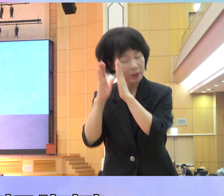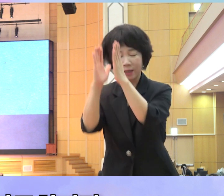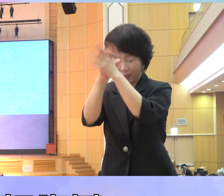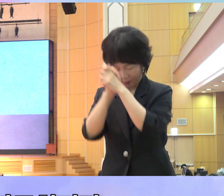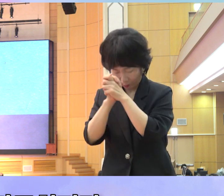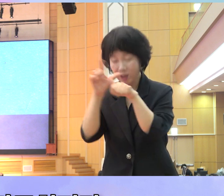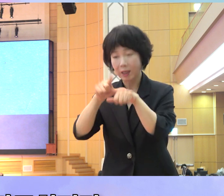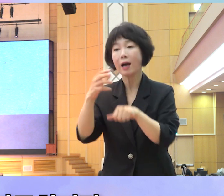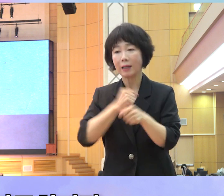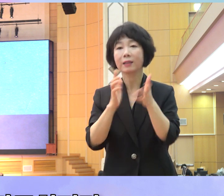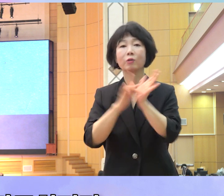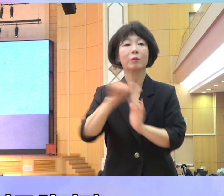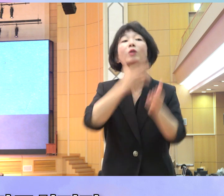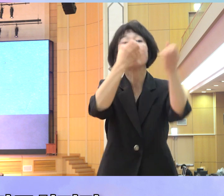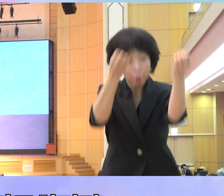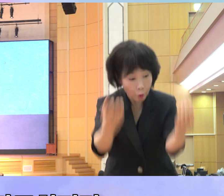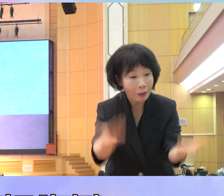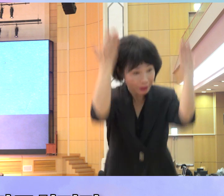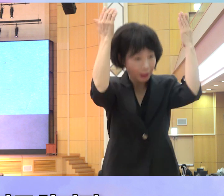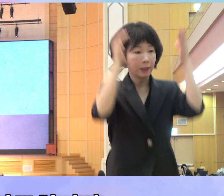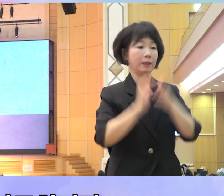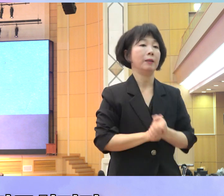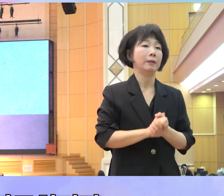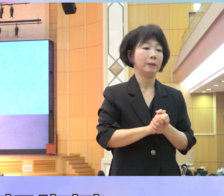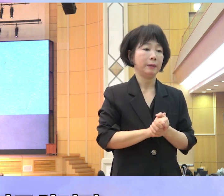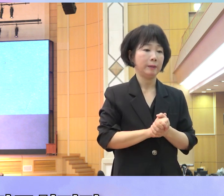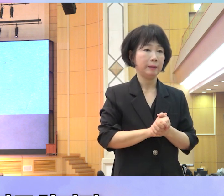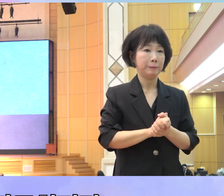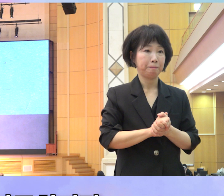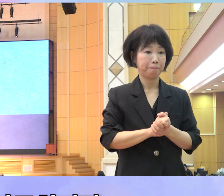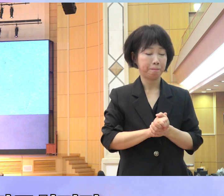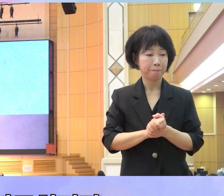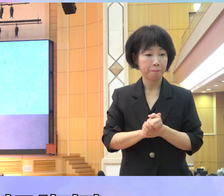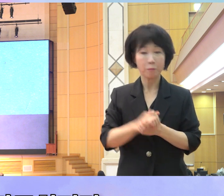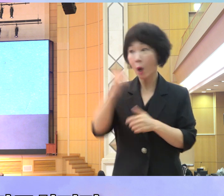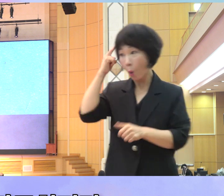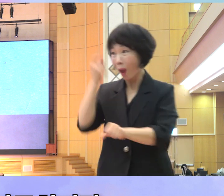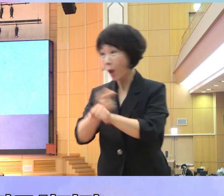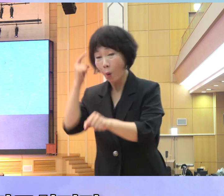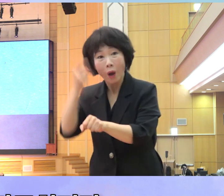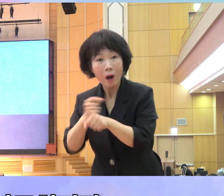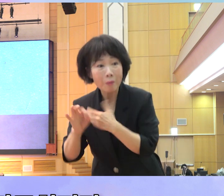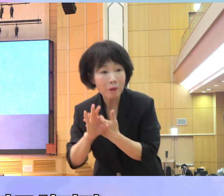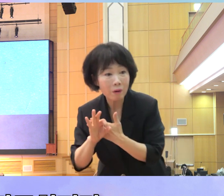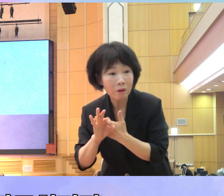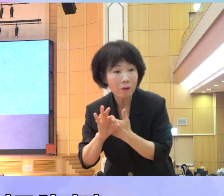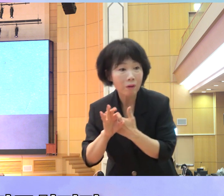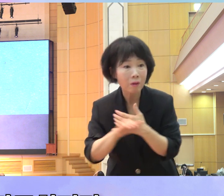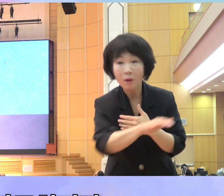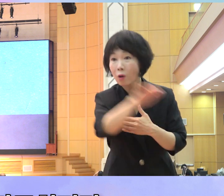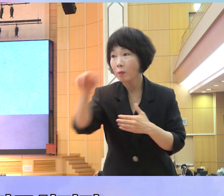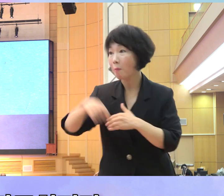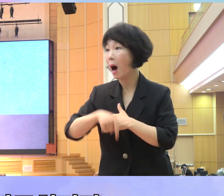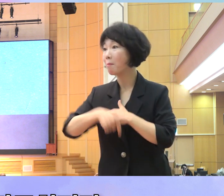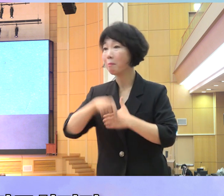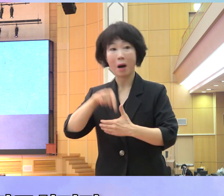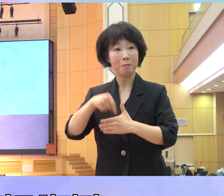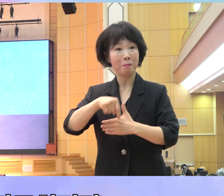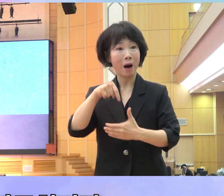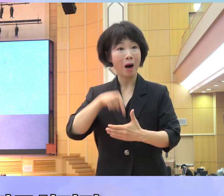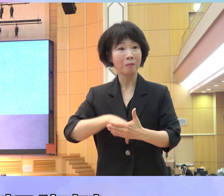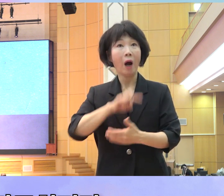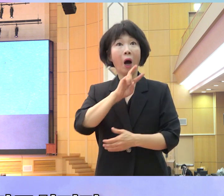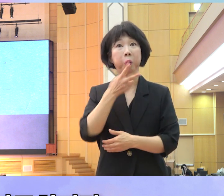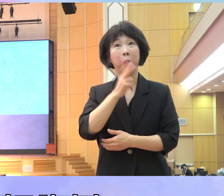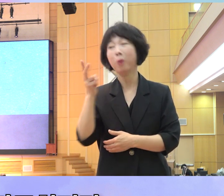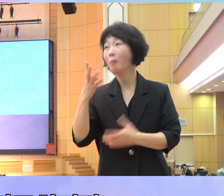기도하는 시간을 가진 여러분 되실 주님을 축원합니다. 그래야 돼요. 왜냐하면 마음은요, 이게 마음이 기복이 원래 심하거든요. 그래서 막 몇 시간